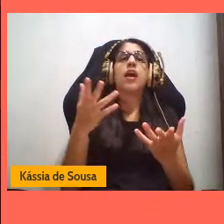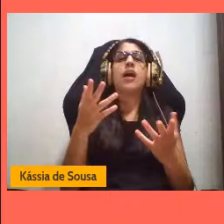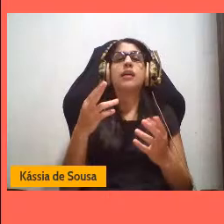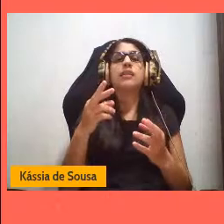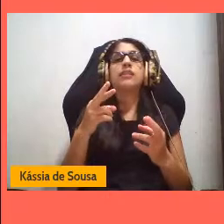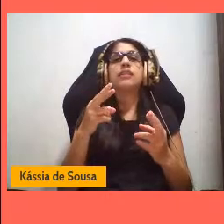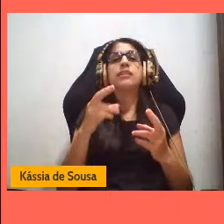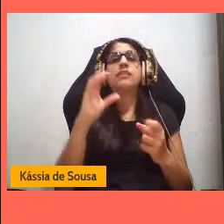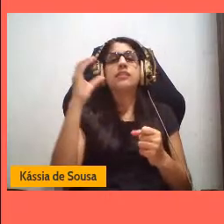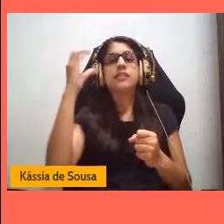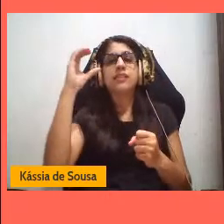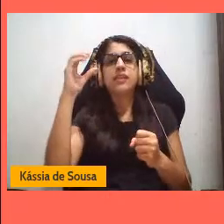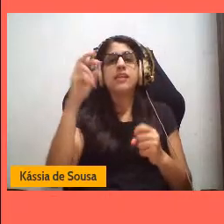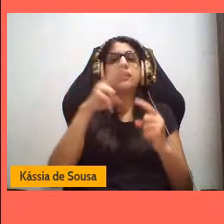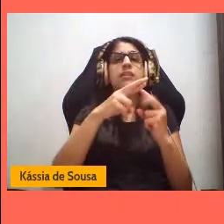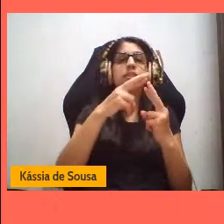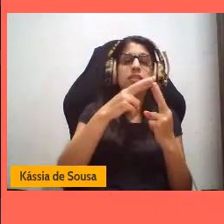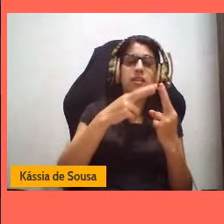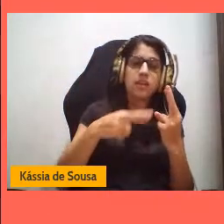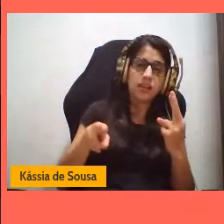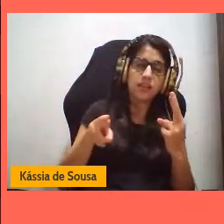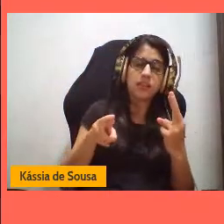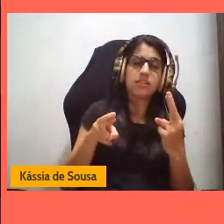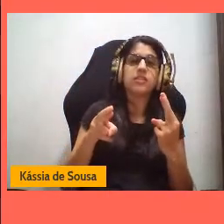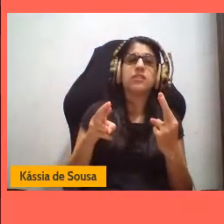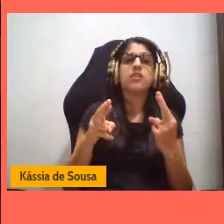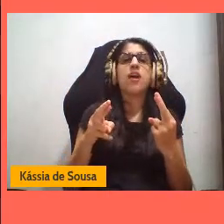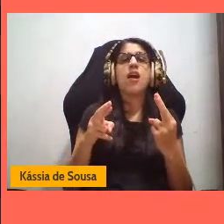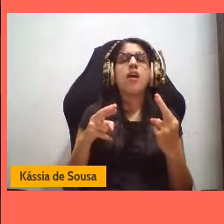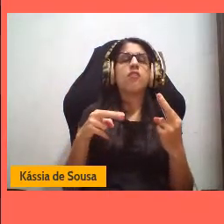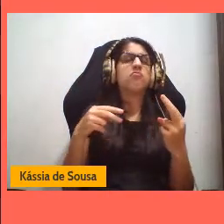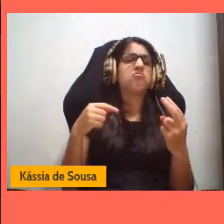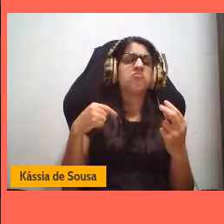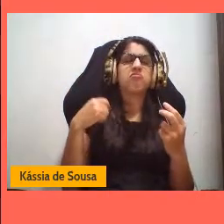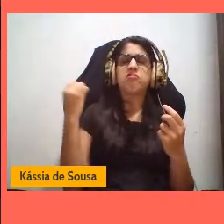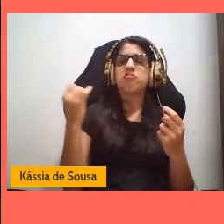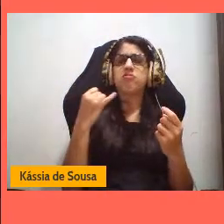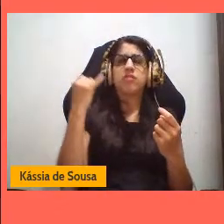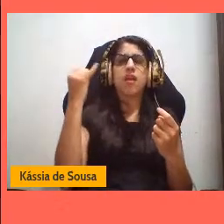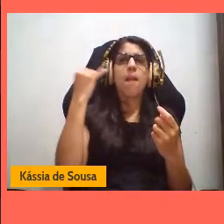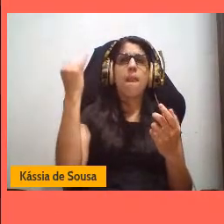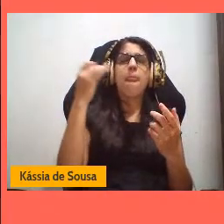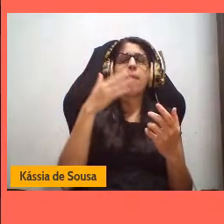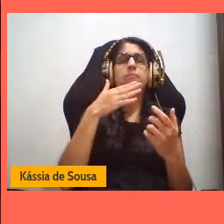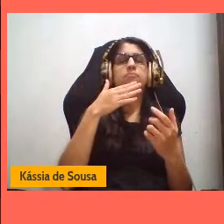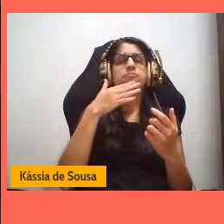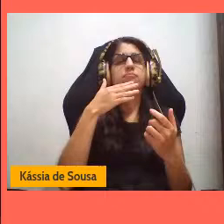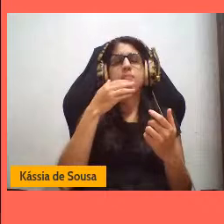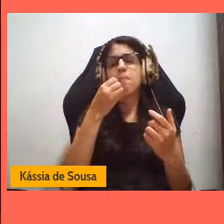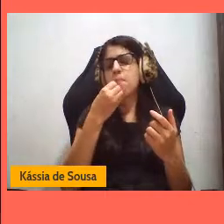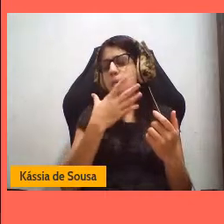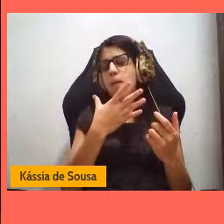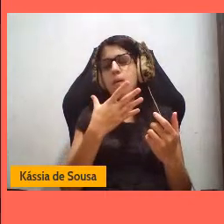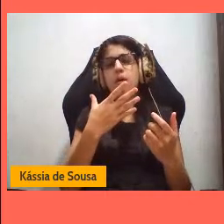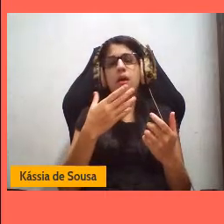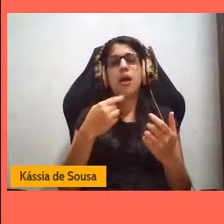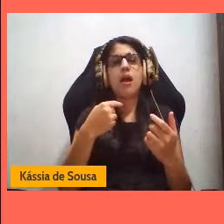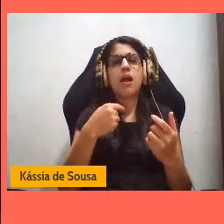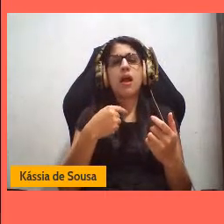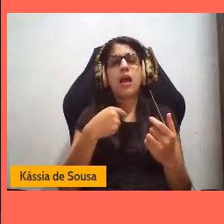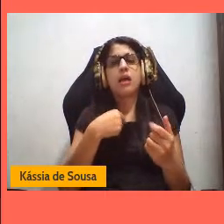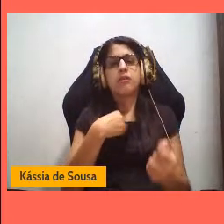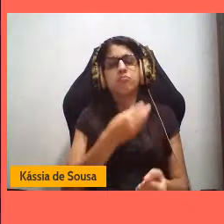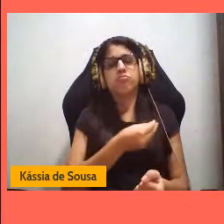e, assim, foi magnífico. Eu presenciei a